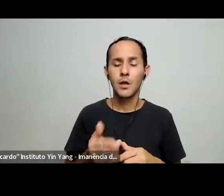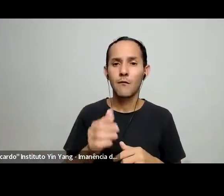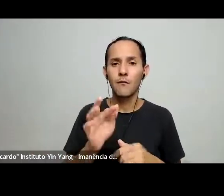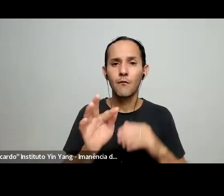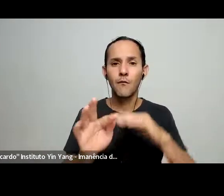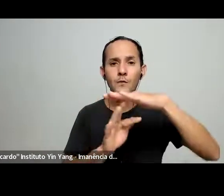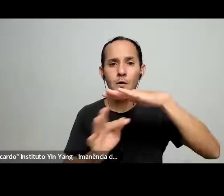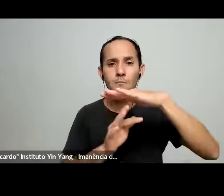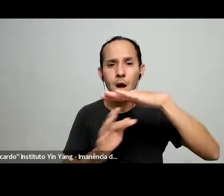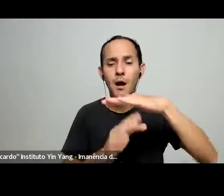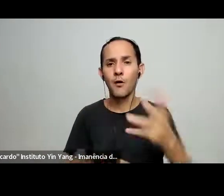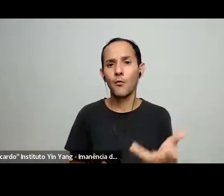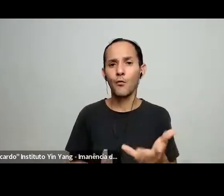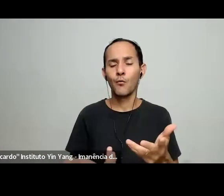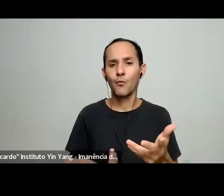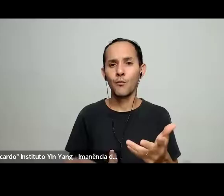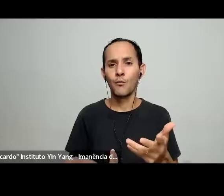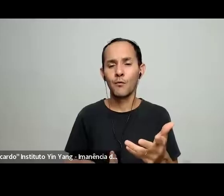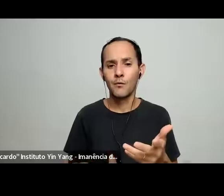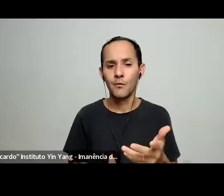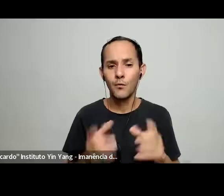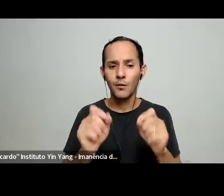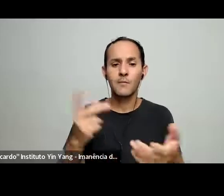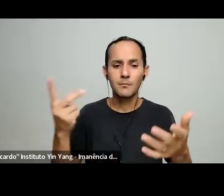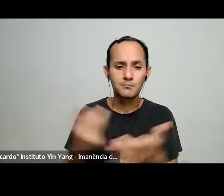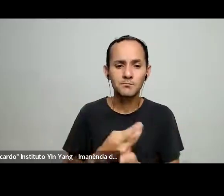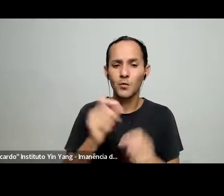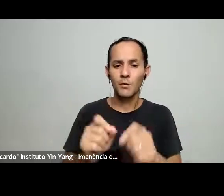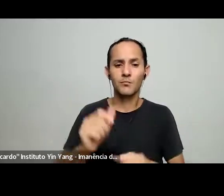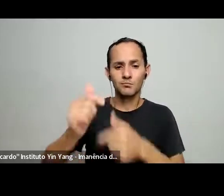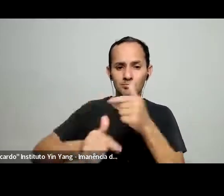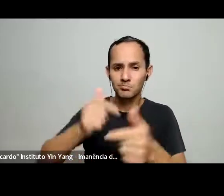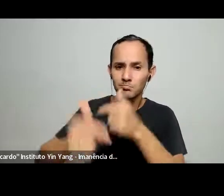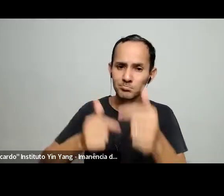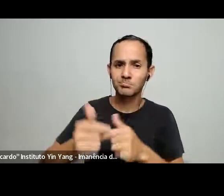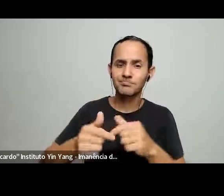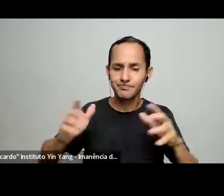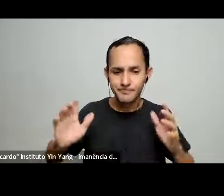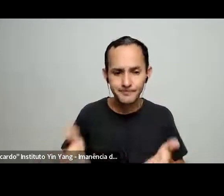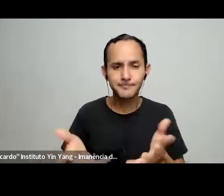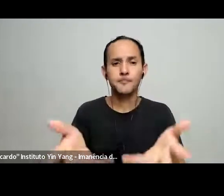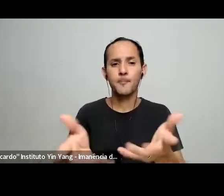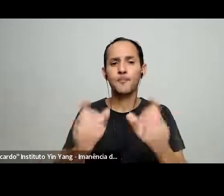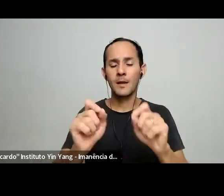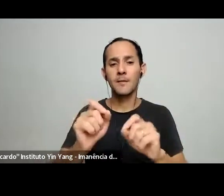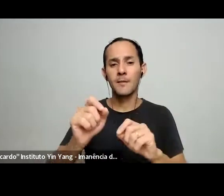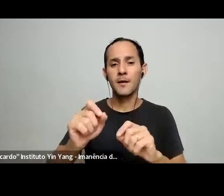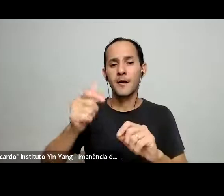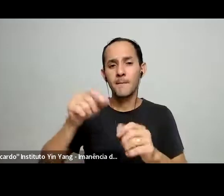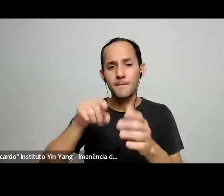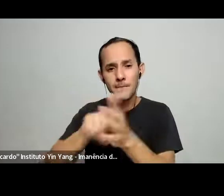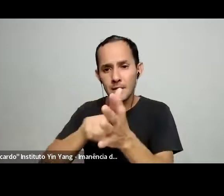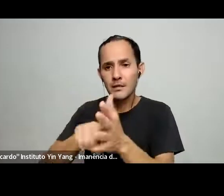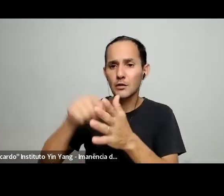numa seriedade, para promover realmente esse trabalho nosso, para promover que mais pesquisas,